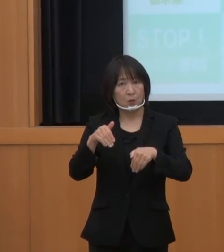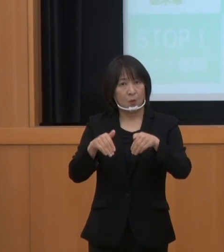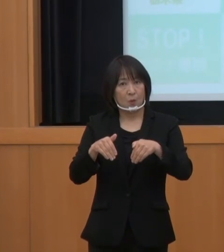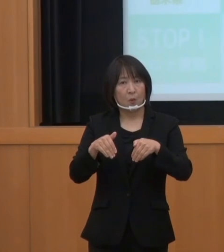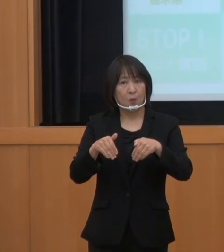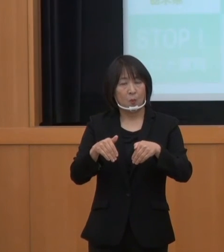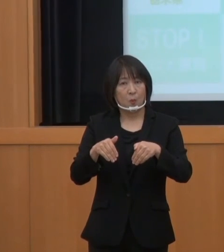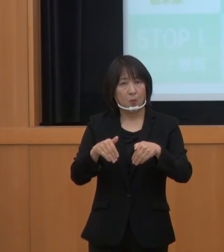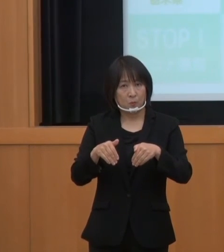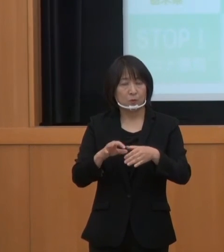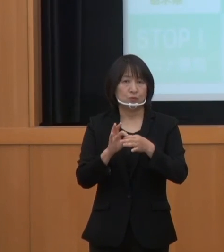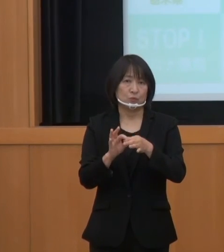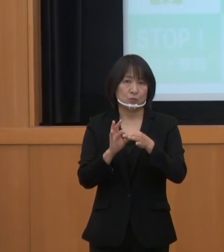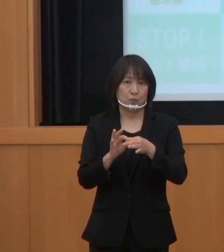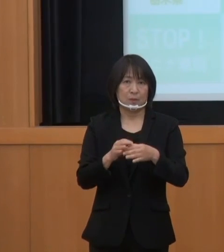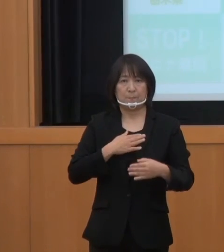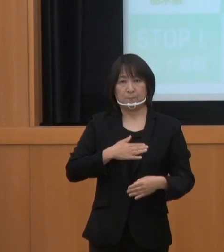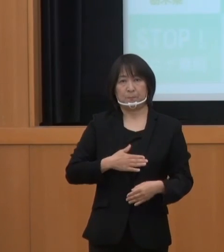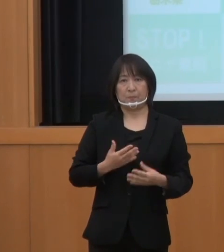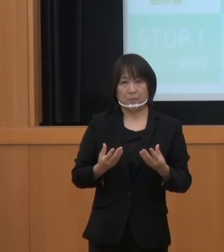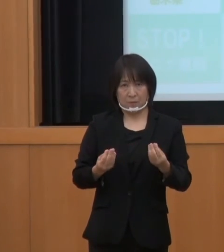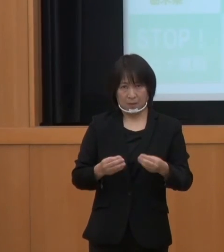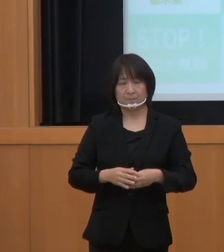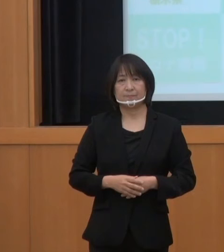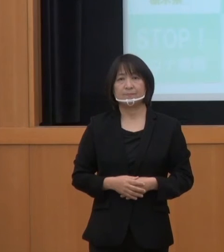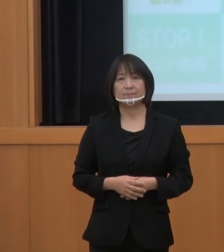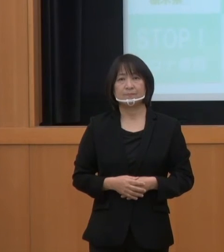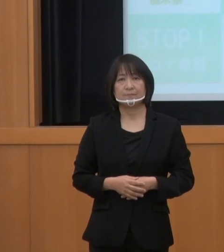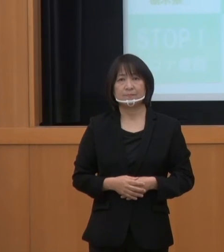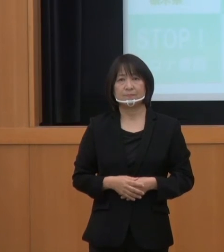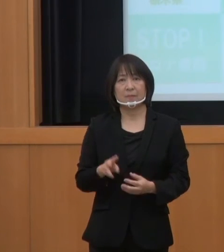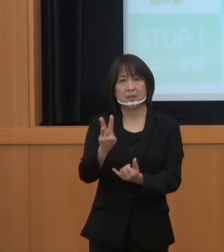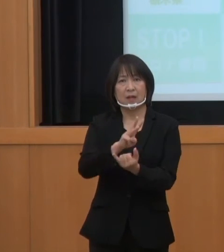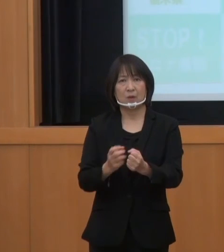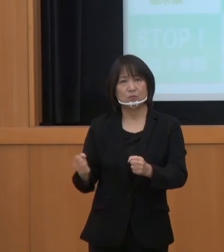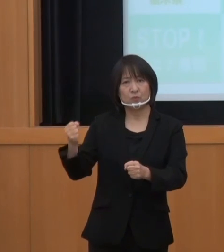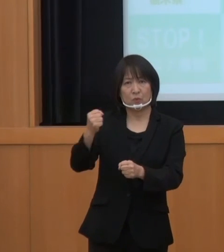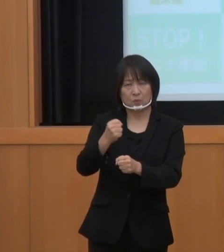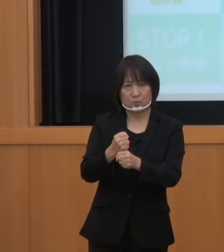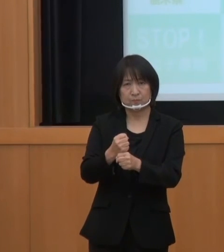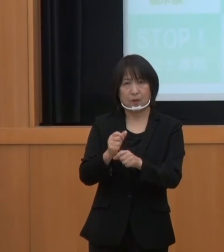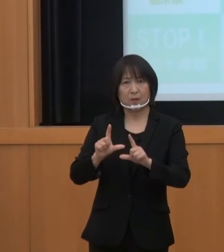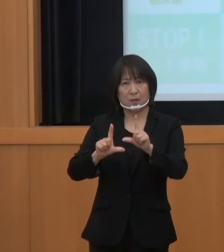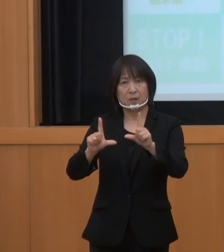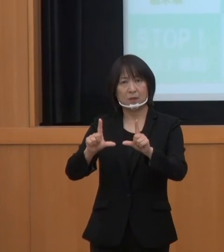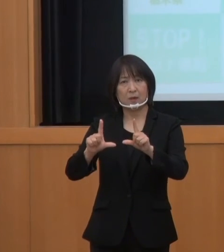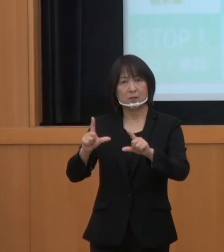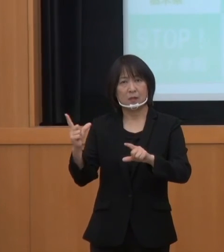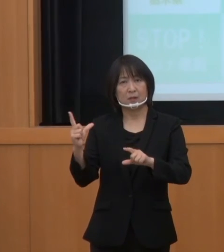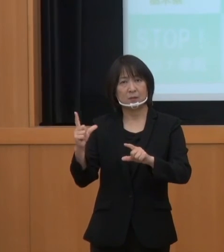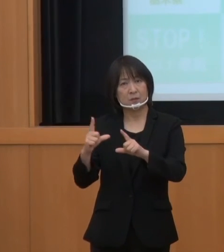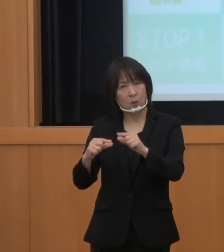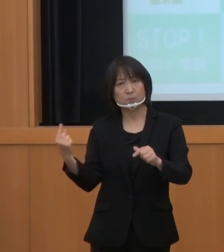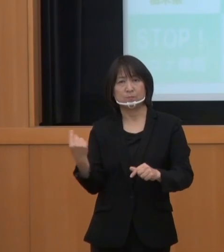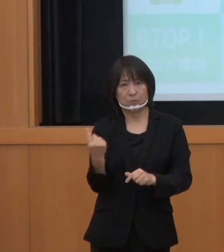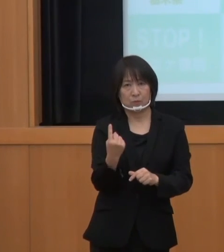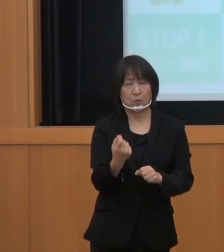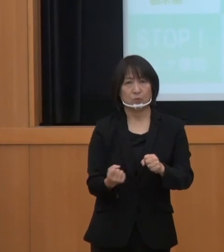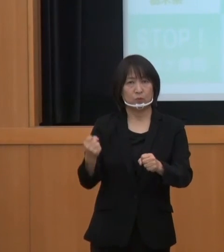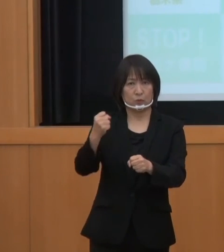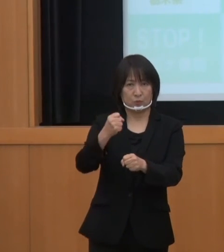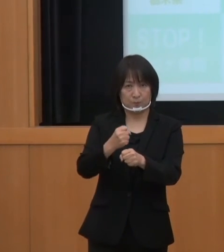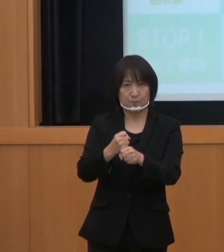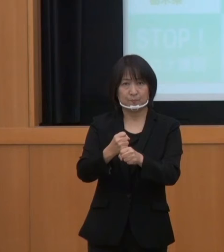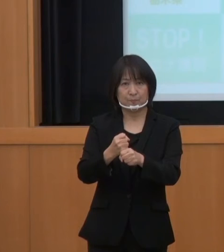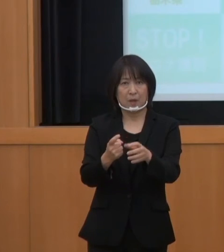改めて認識をいたしました。まあ、災害復旧、令和元年東日本台風の災害復旧であったり、あるいは里